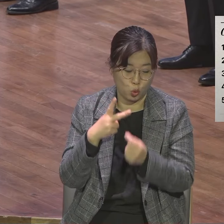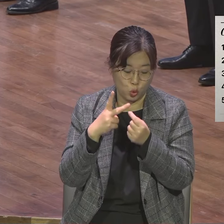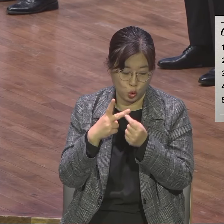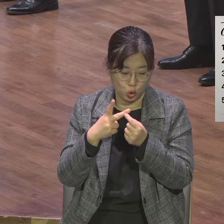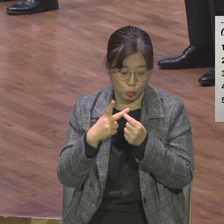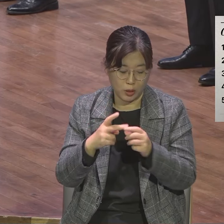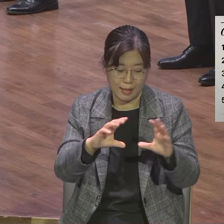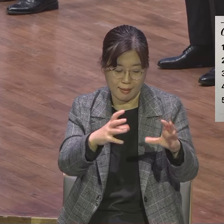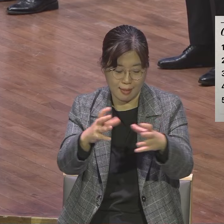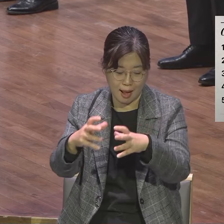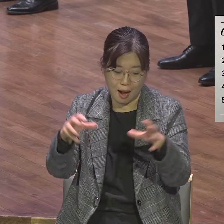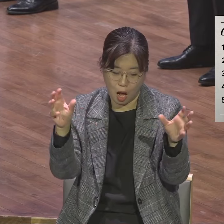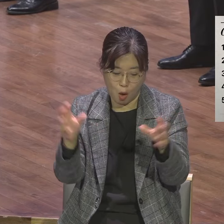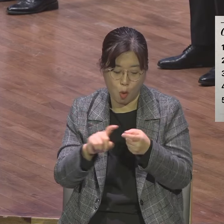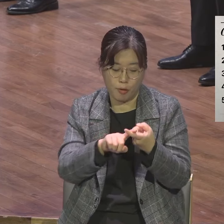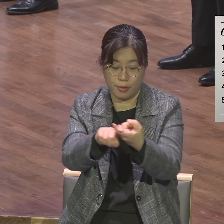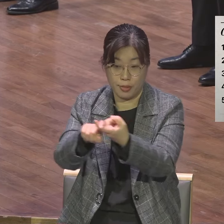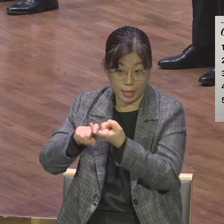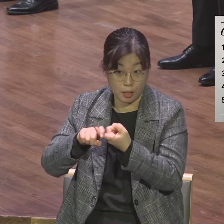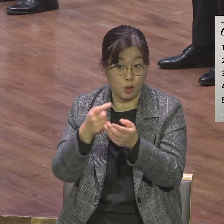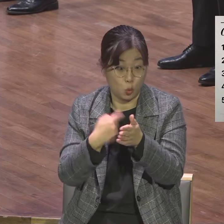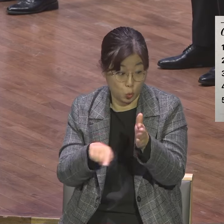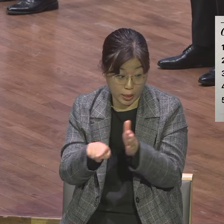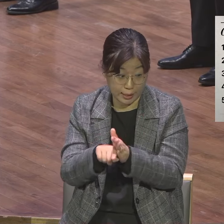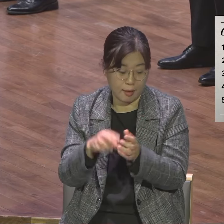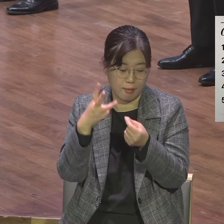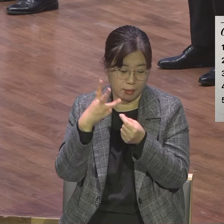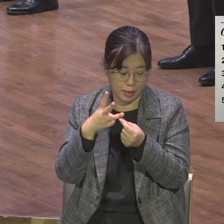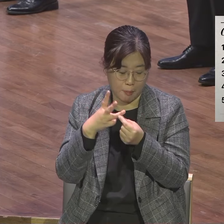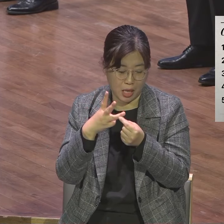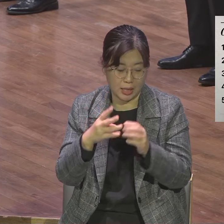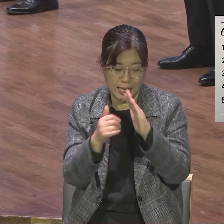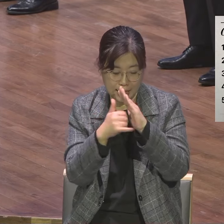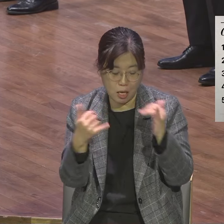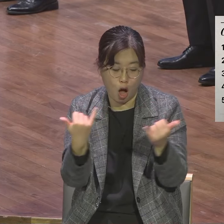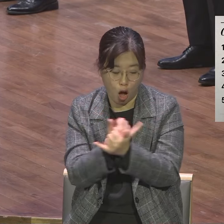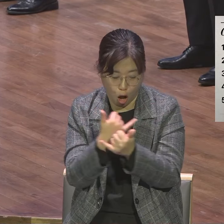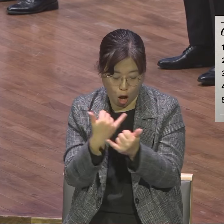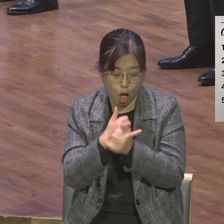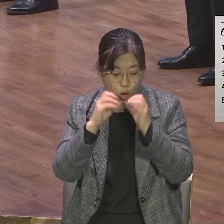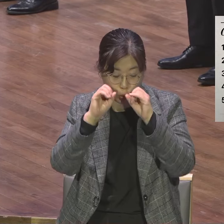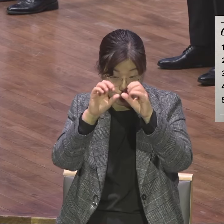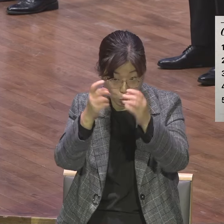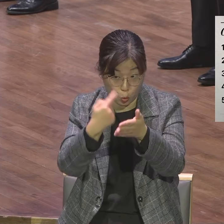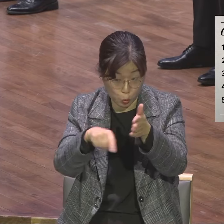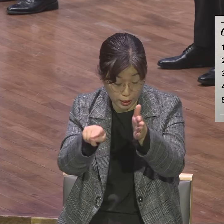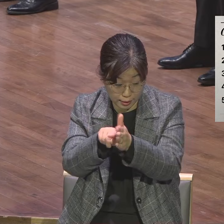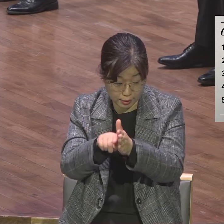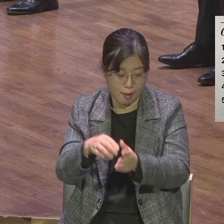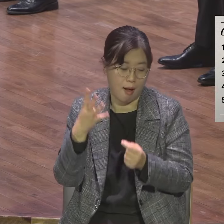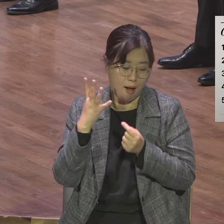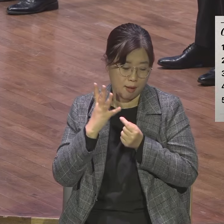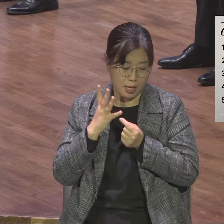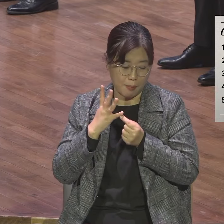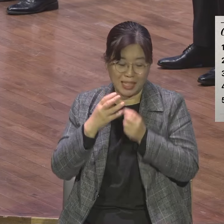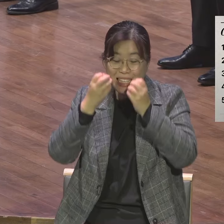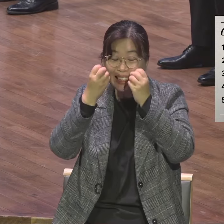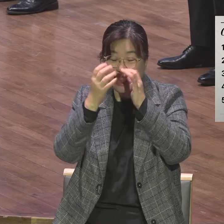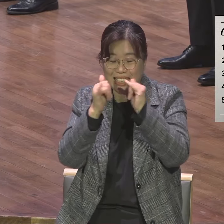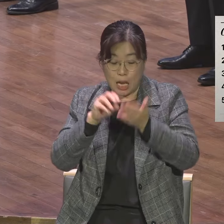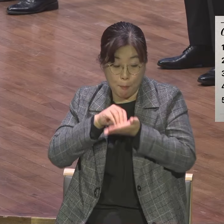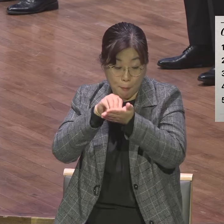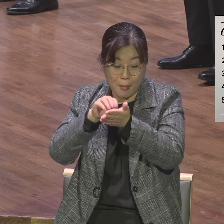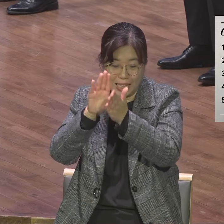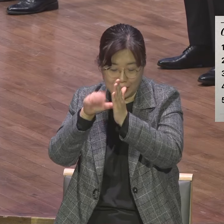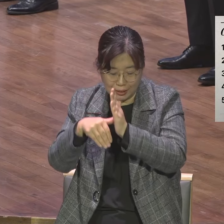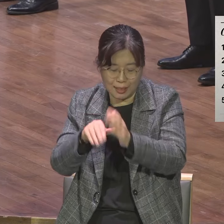곤륙전도와 질병치유를 위하여서 새가족의 예배와 교회화를 위하여서 그리고 개인의 가정, 개인과 가정을 위하여서